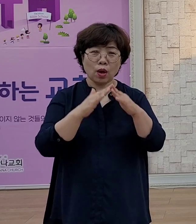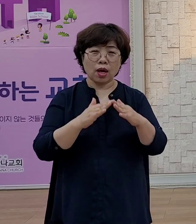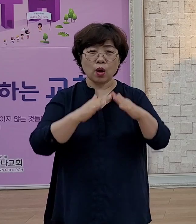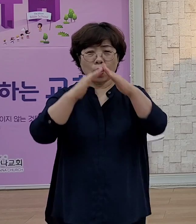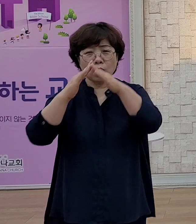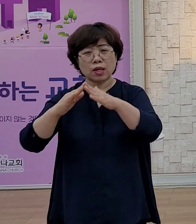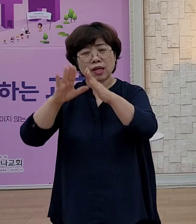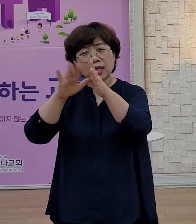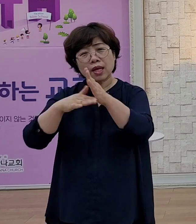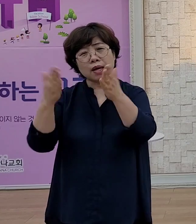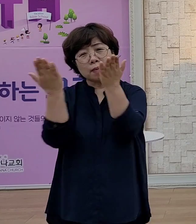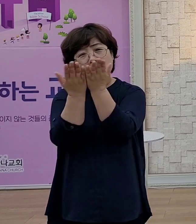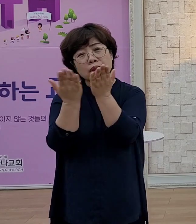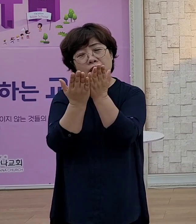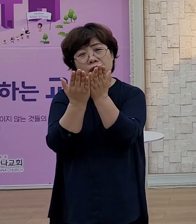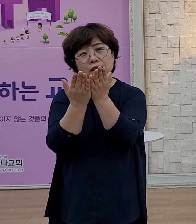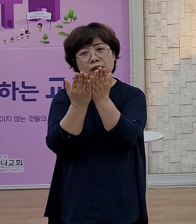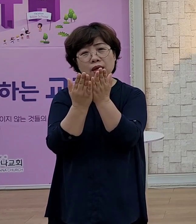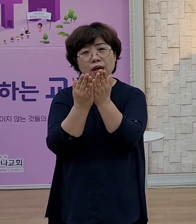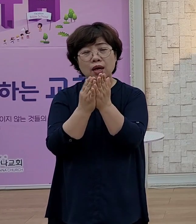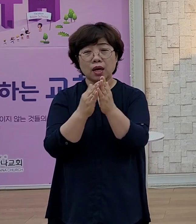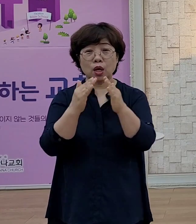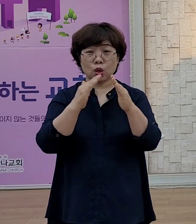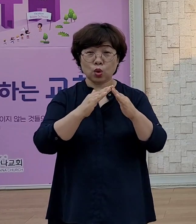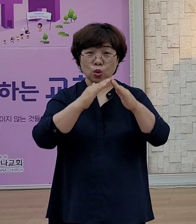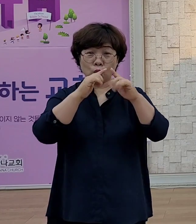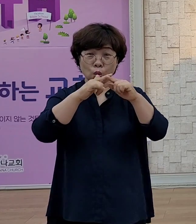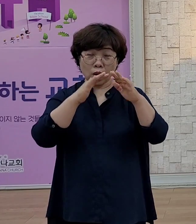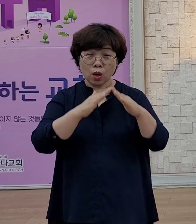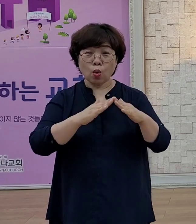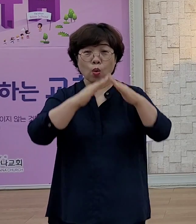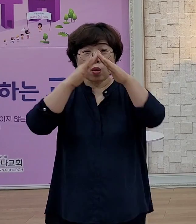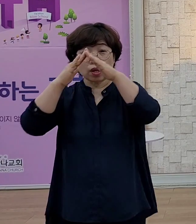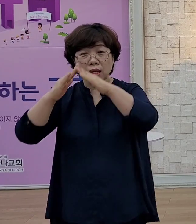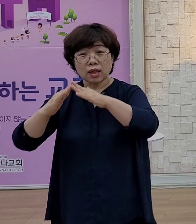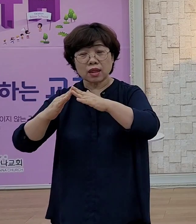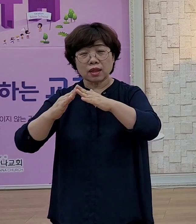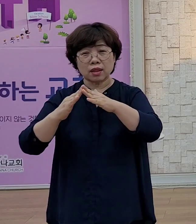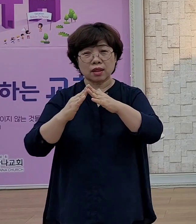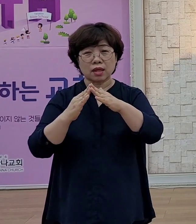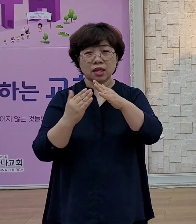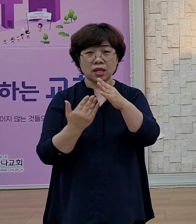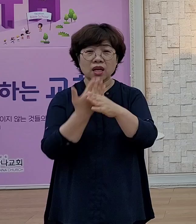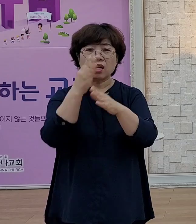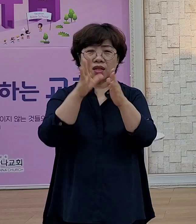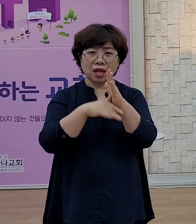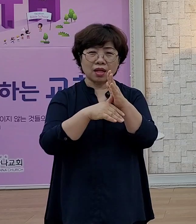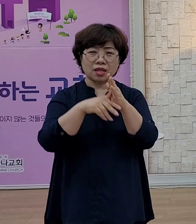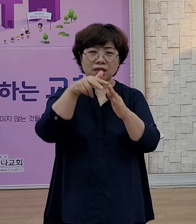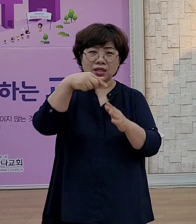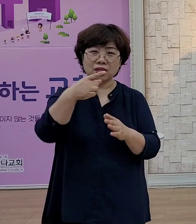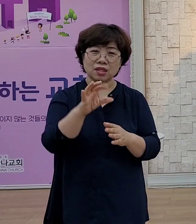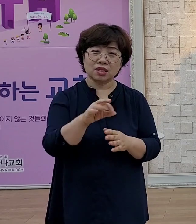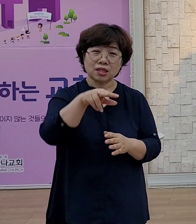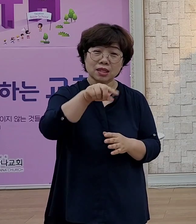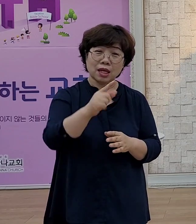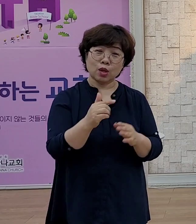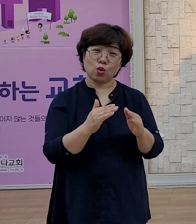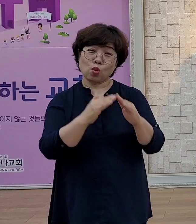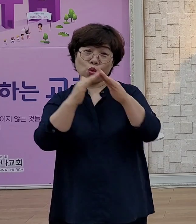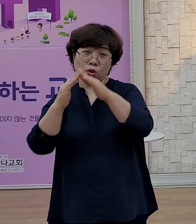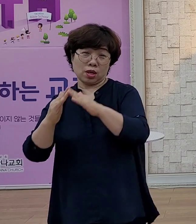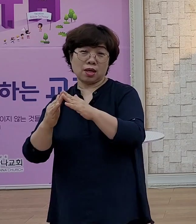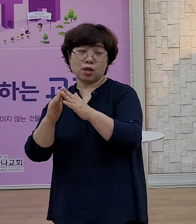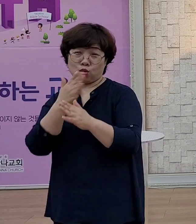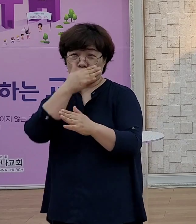이렇게 가지 않겠습니까? 그냥 막연한 생각입니다. 하나님 인도하시면 모르지만. 그래서 저도 이제 첫